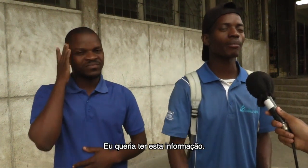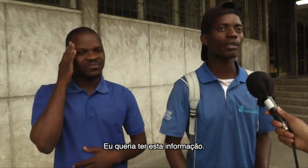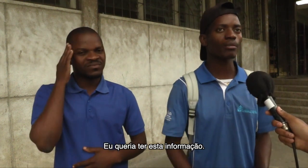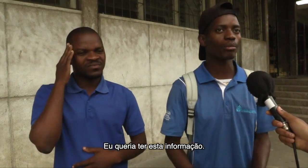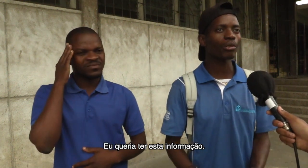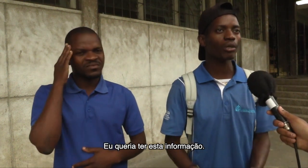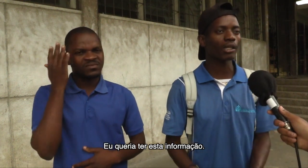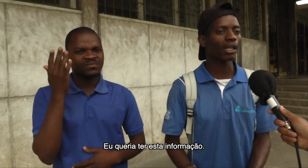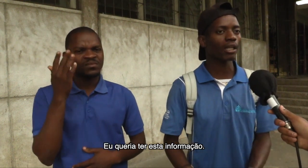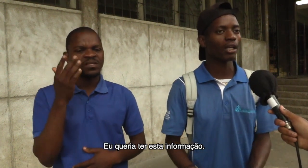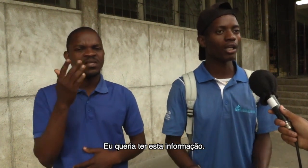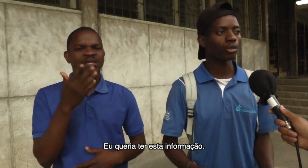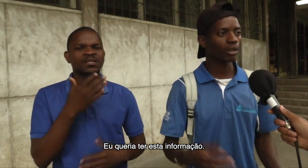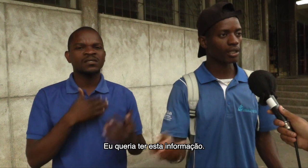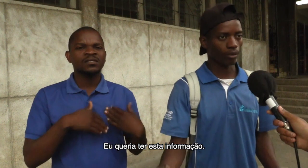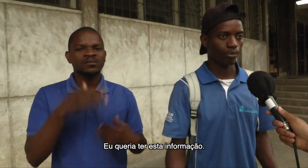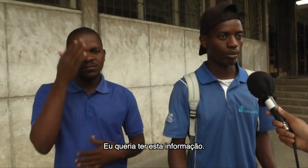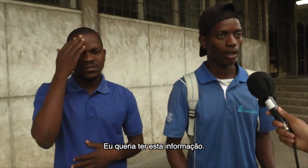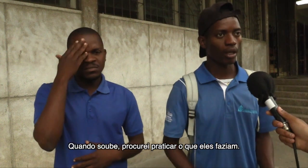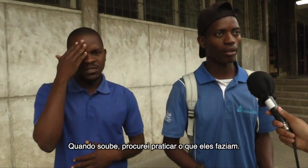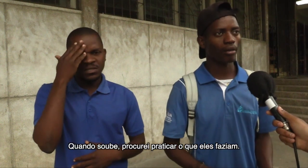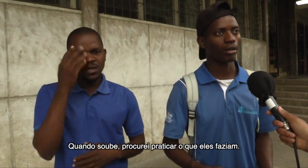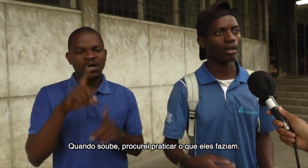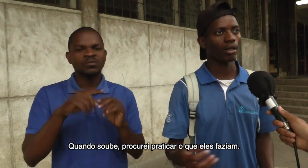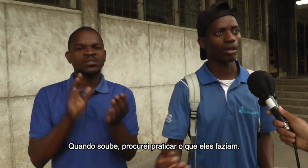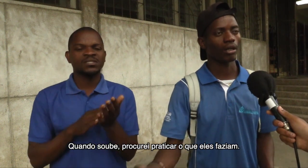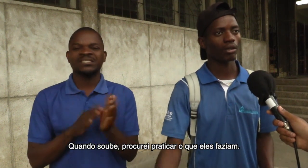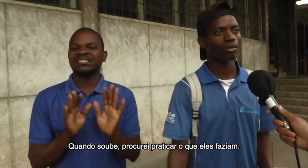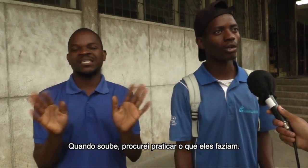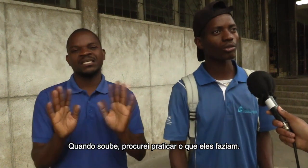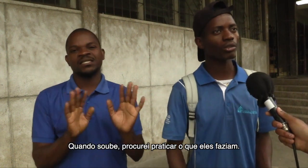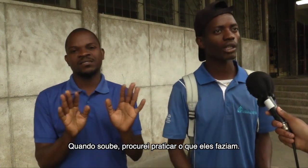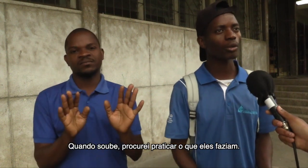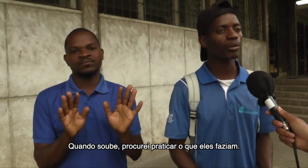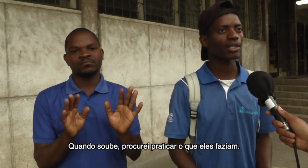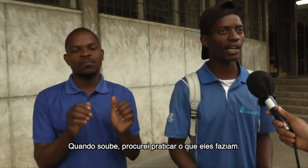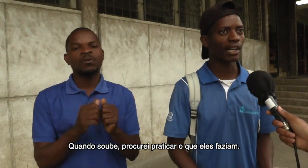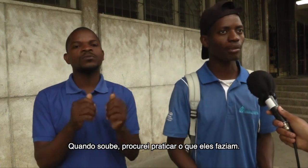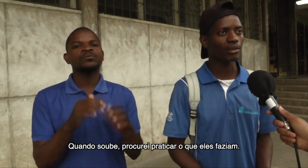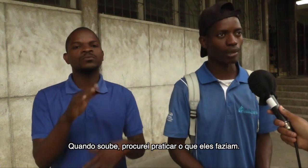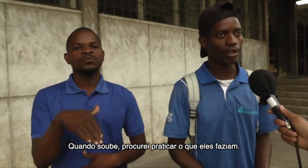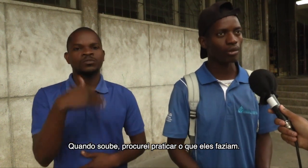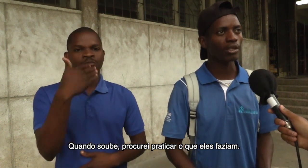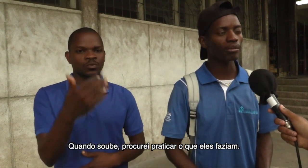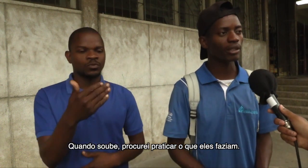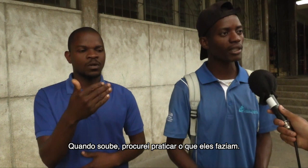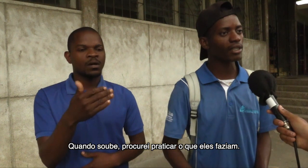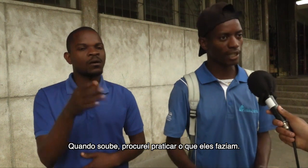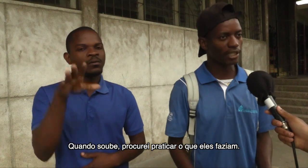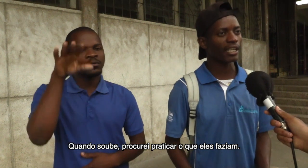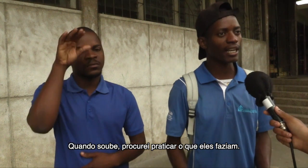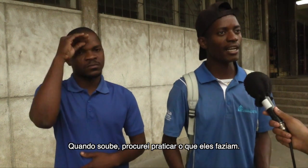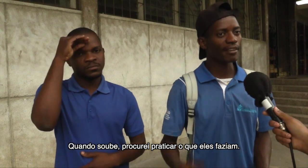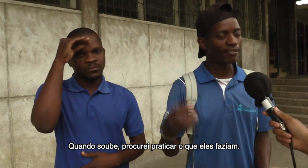querer saber, em primeiro lugar, em numeração. Então, quando já comecei a perceber, eu realmente